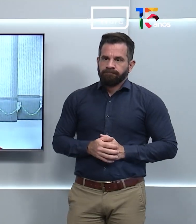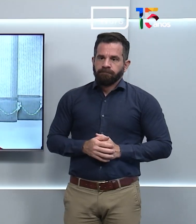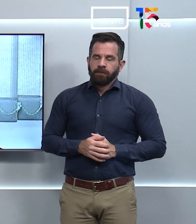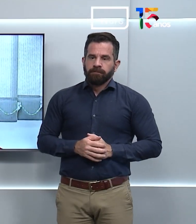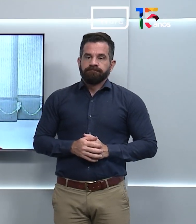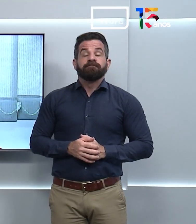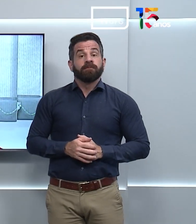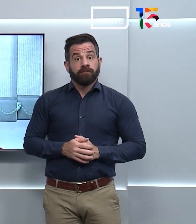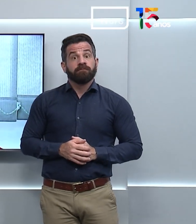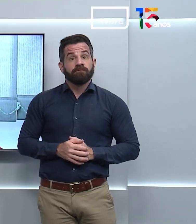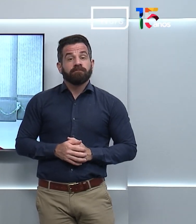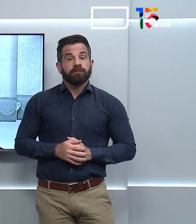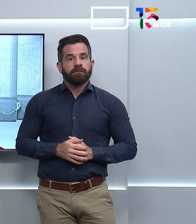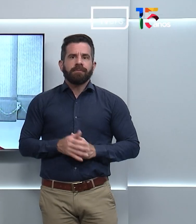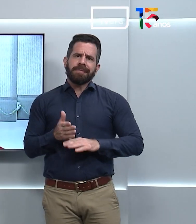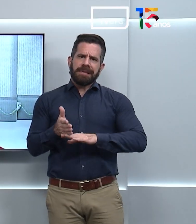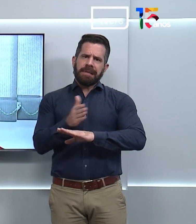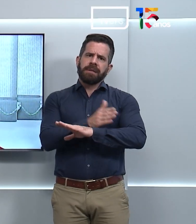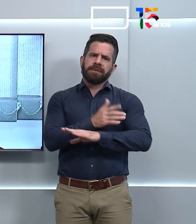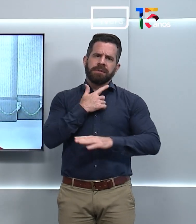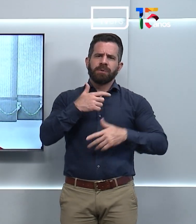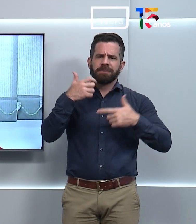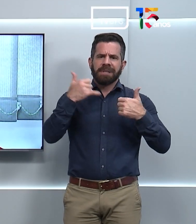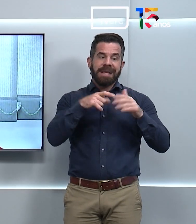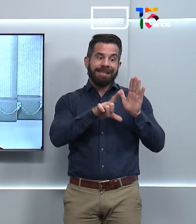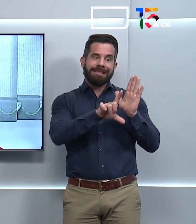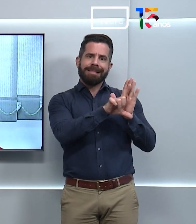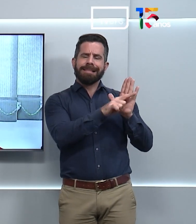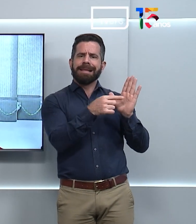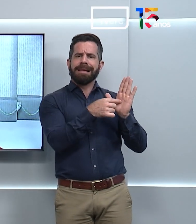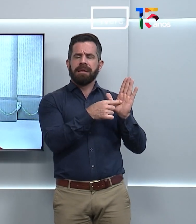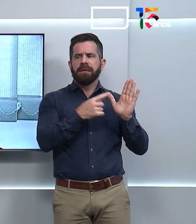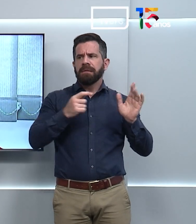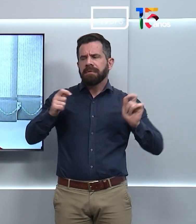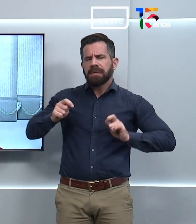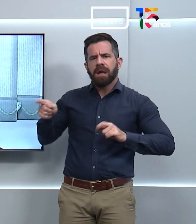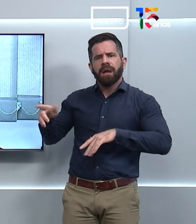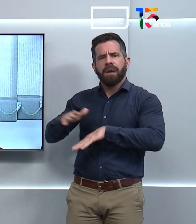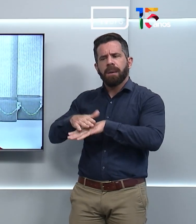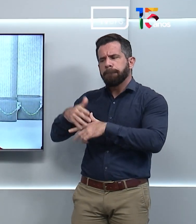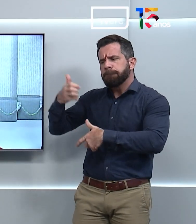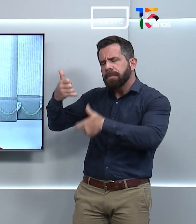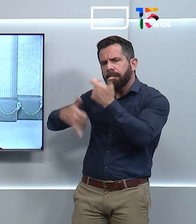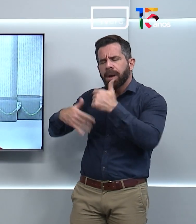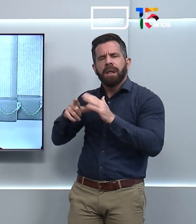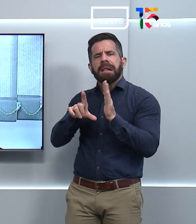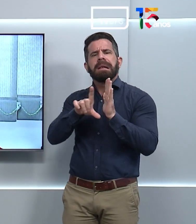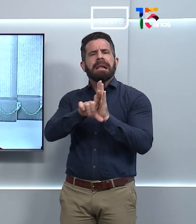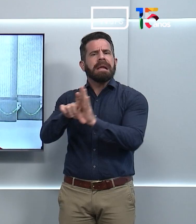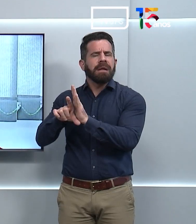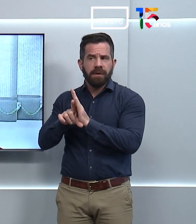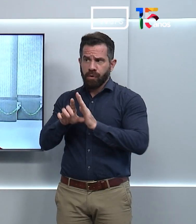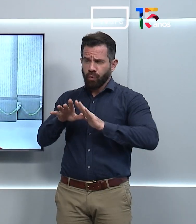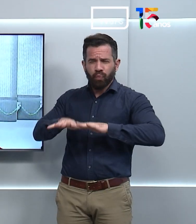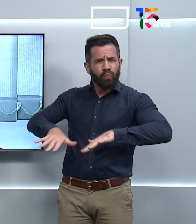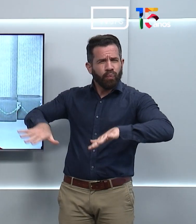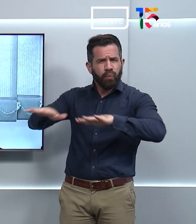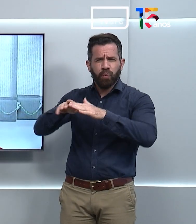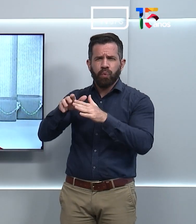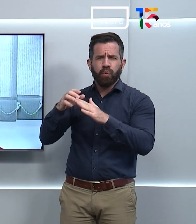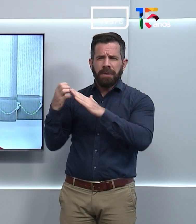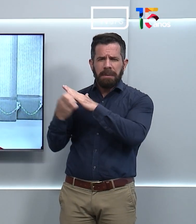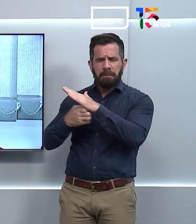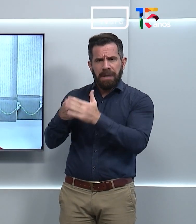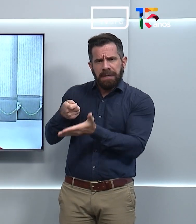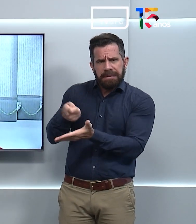Bom, e existe, como eu falei, uma legislação, né? Dá para você explicar um pouquinho para a gente como é que essa legislação funciona? Todas as empresas precisam contratar